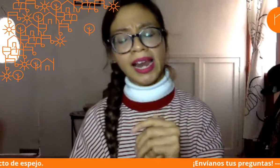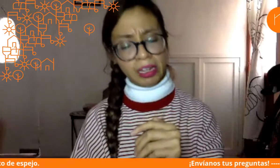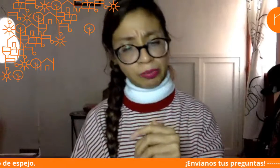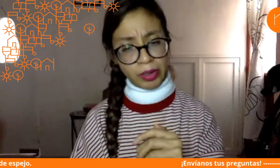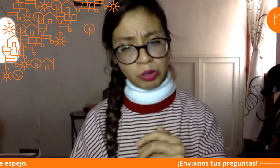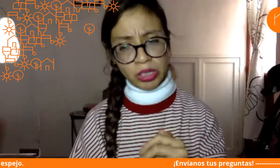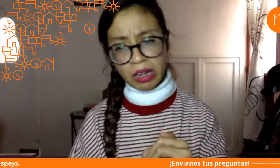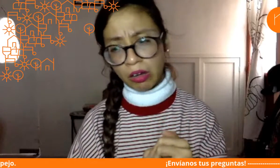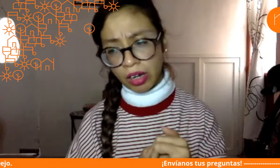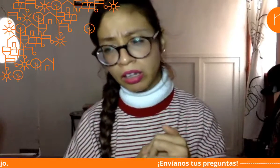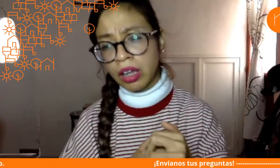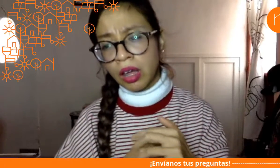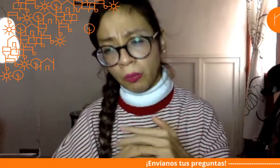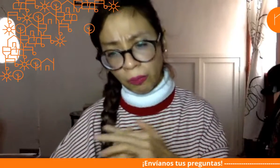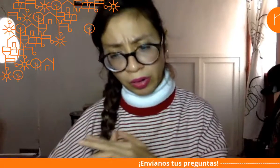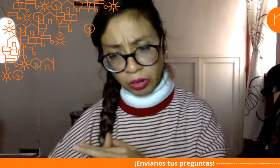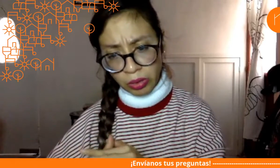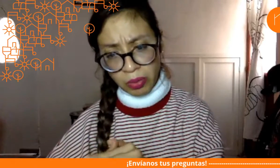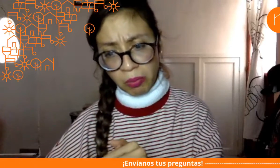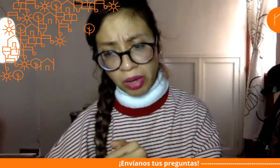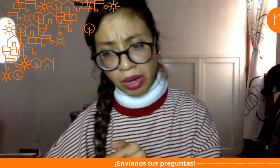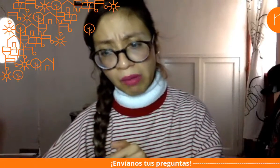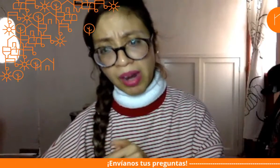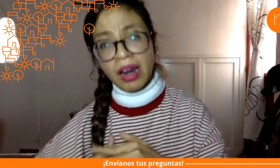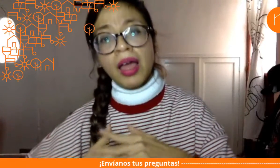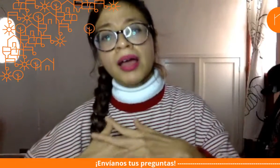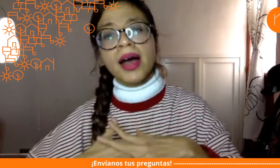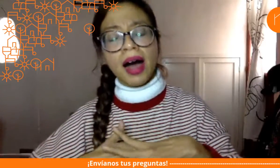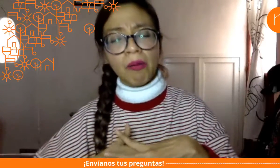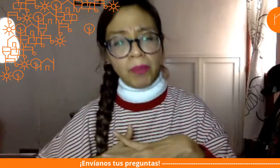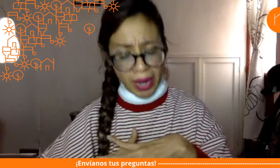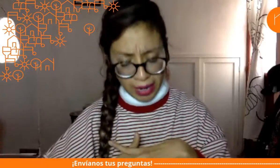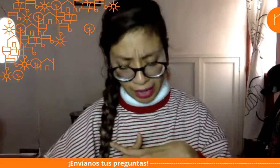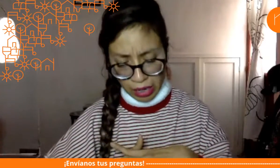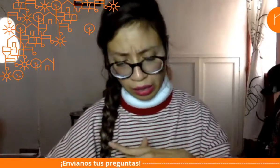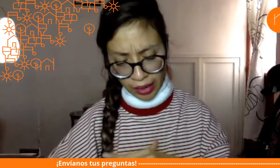las manos teco, las manos también pueden hablar, aprenden